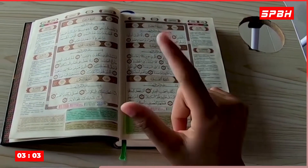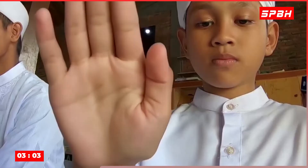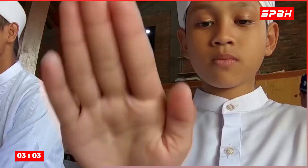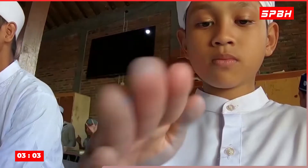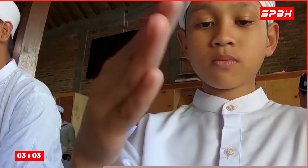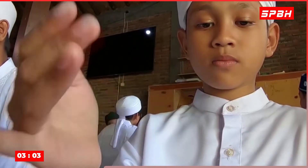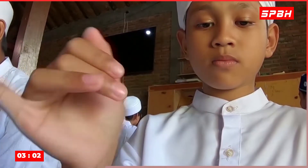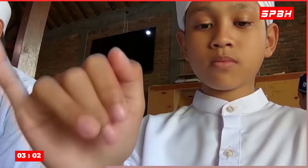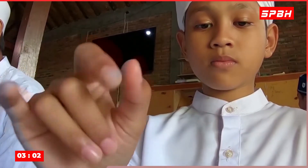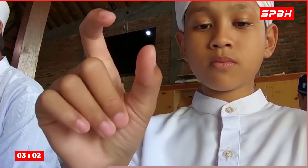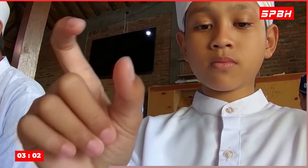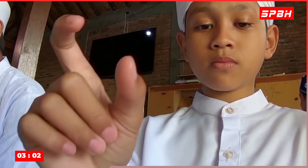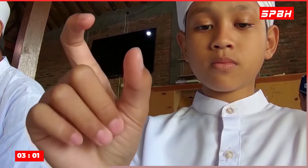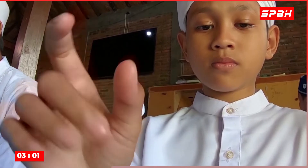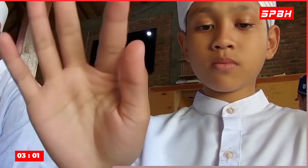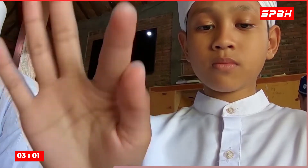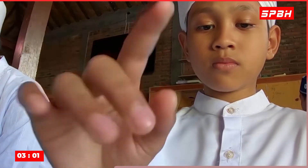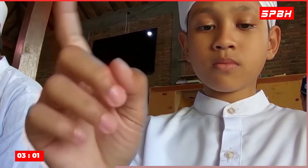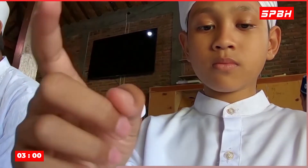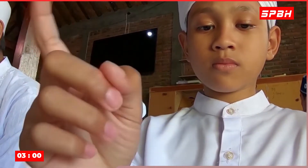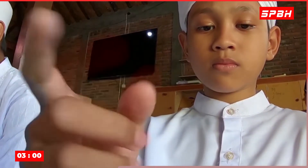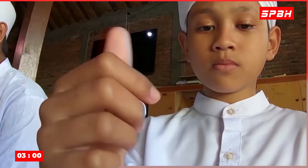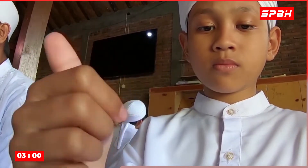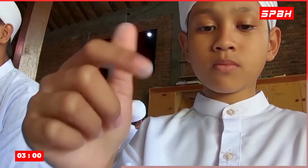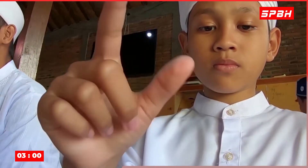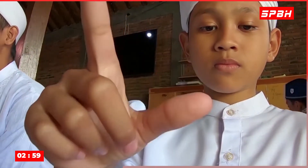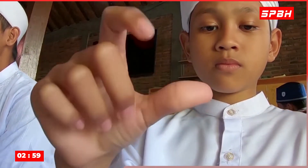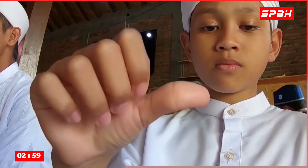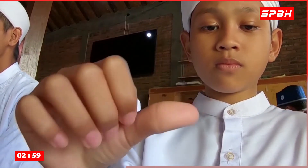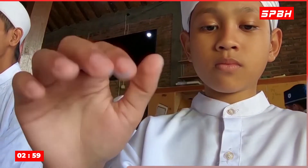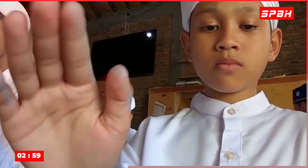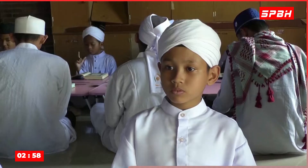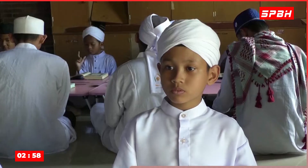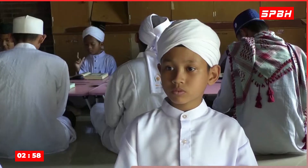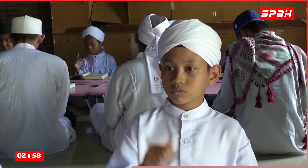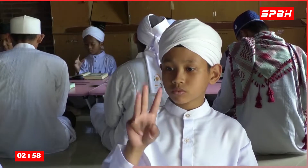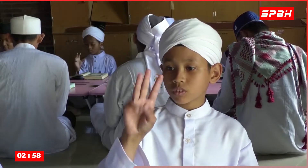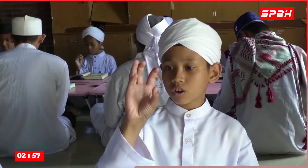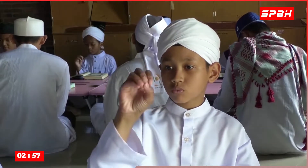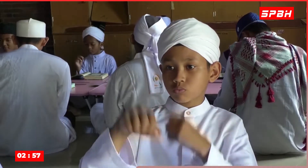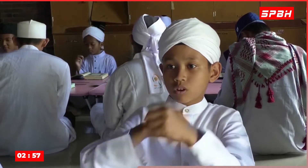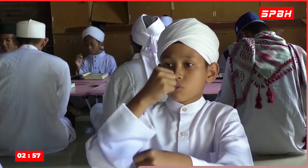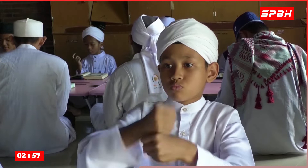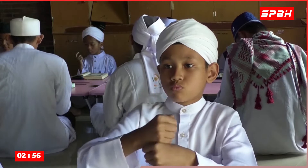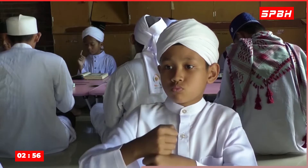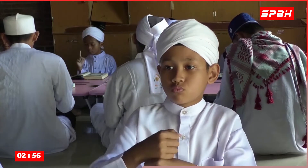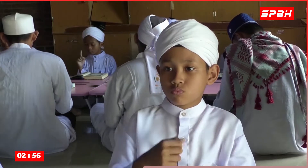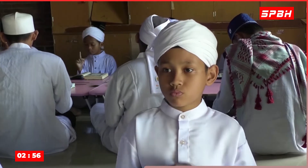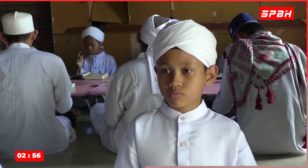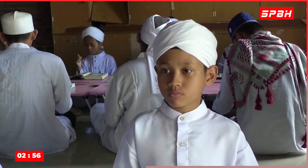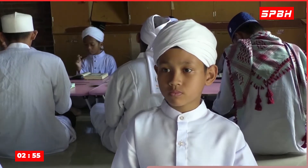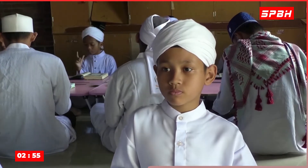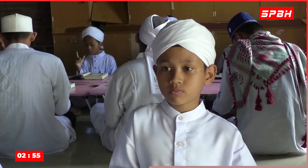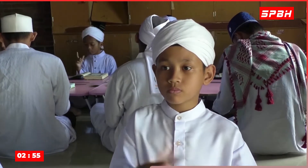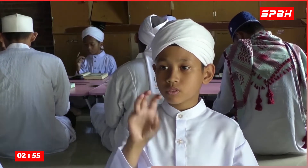lòng thánh kinh Koran của Hồi giáo và ngôn ngữ ký hiệu, một nhân khẩu học thường bị lãng quên trong cộng đồng người Hồi giáo lớn nhất thế giới.